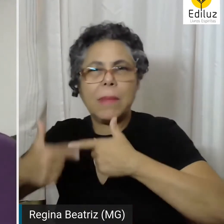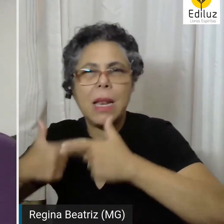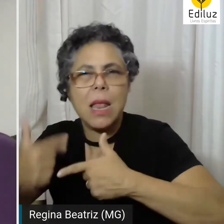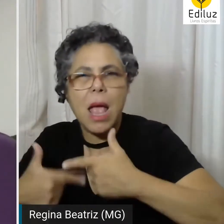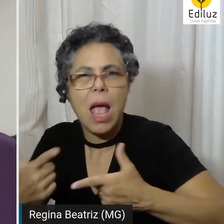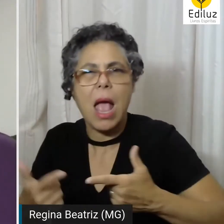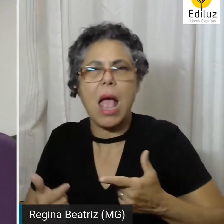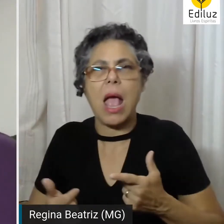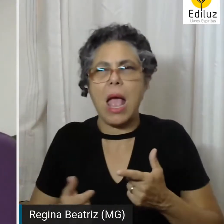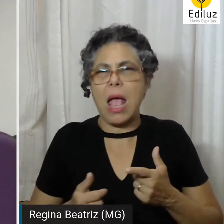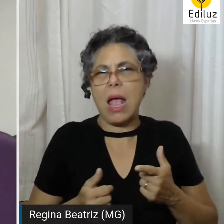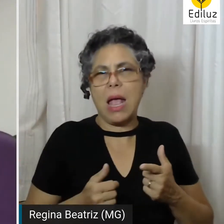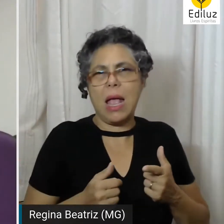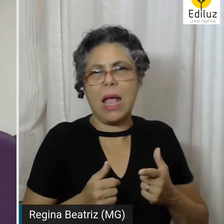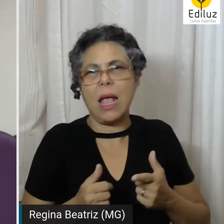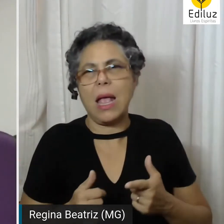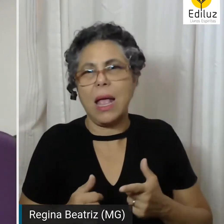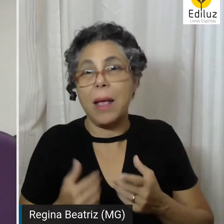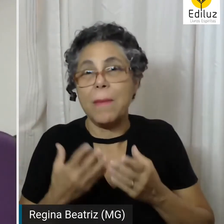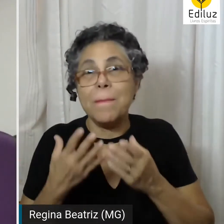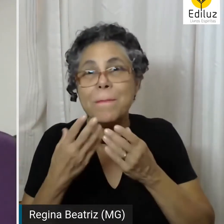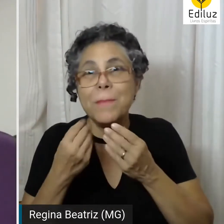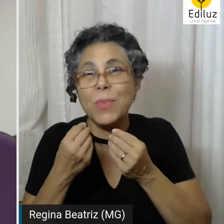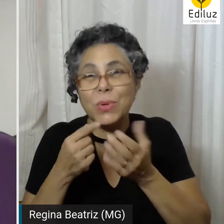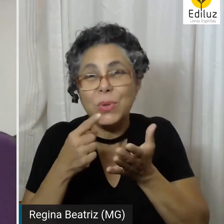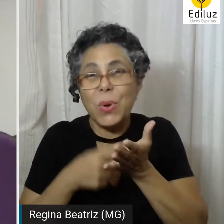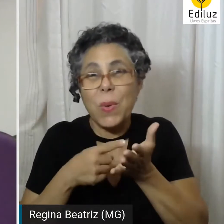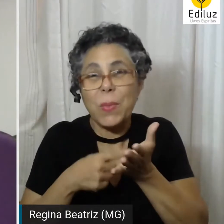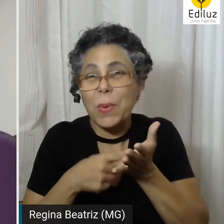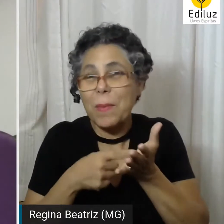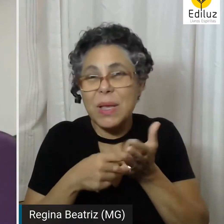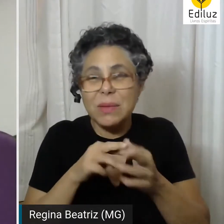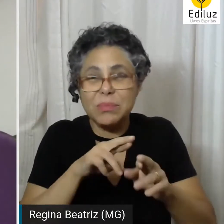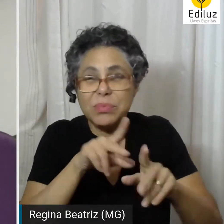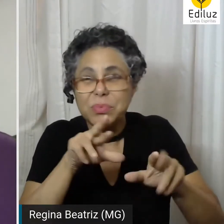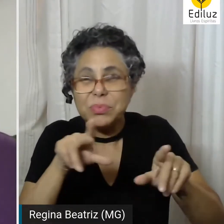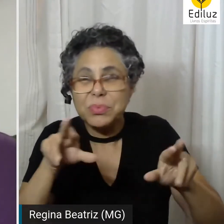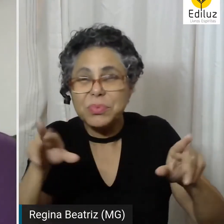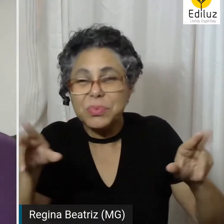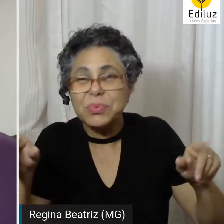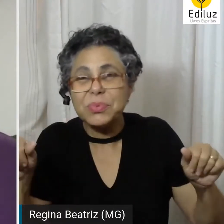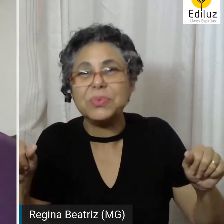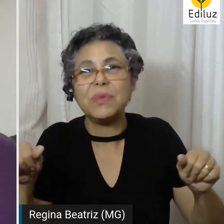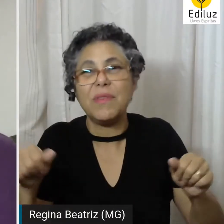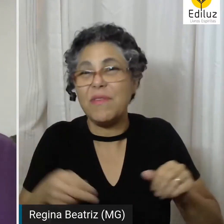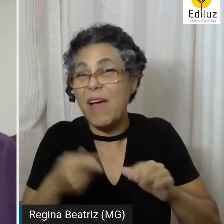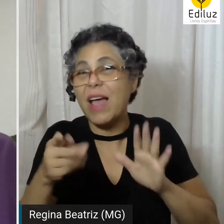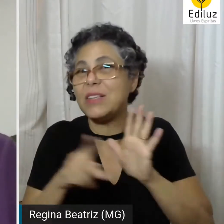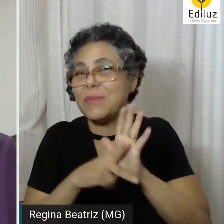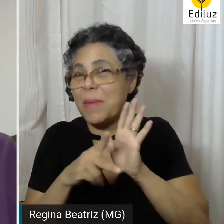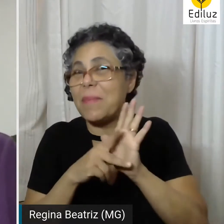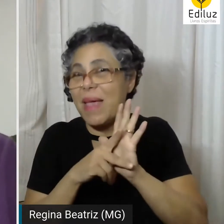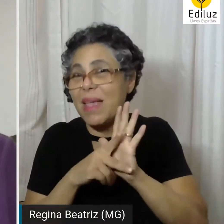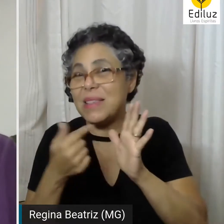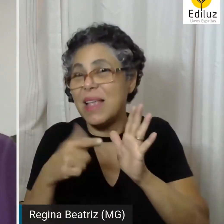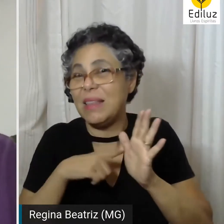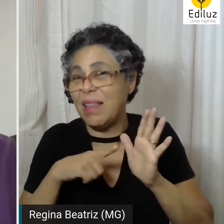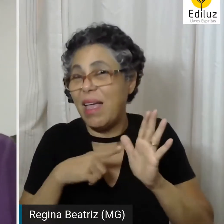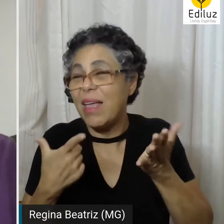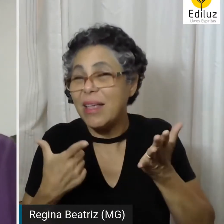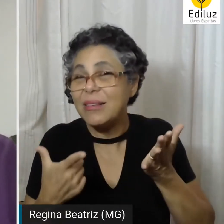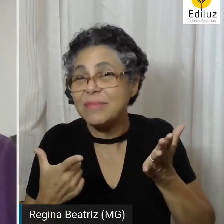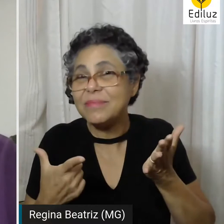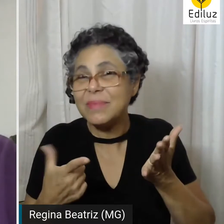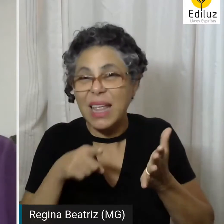foge no excesso de compromissos em diversos papéis, né, que ele exerce.